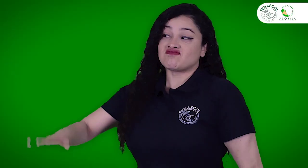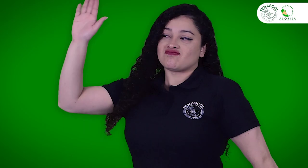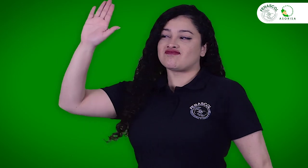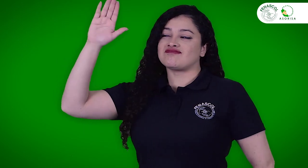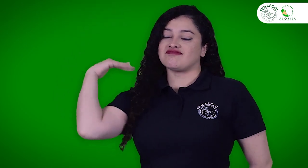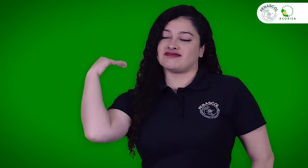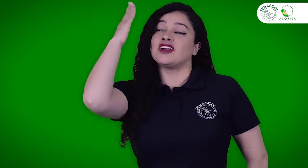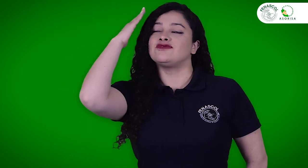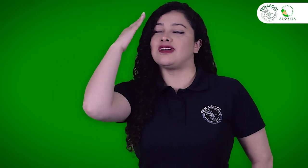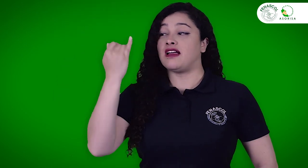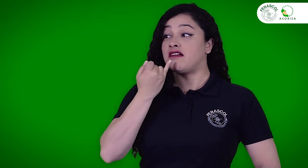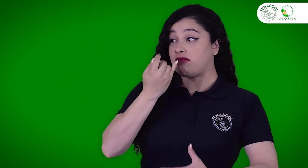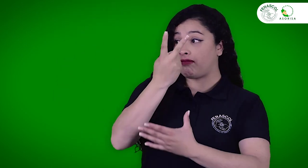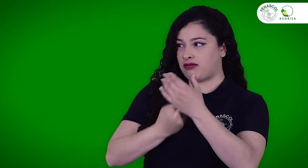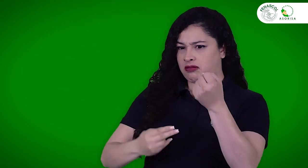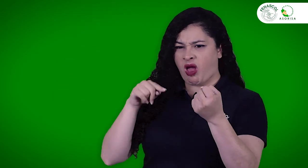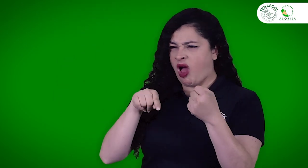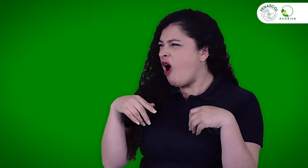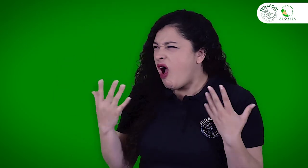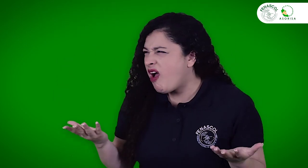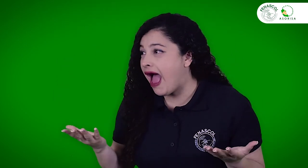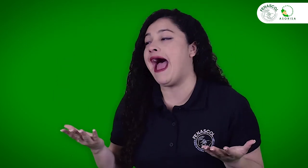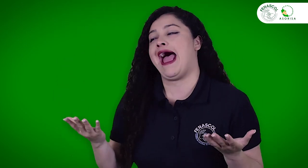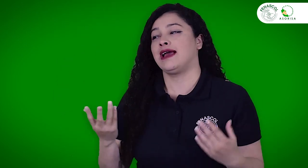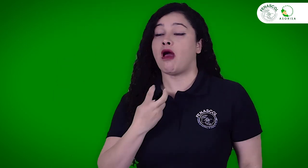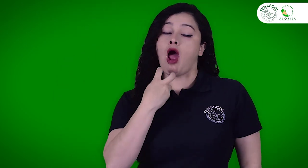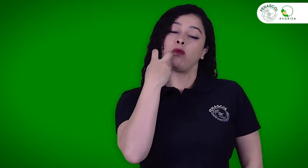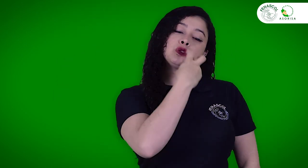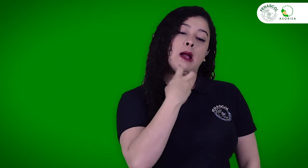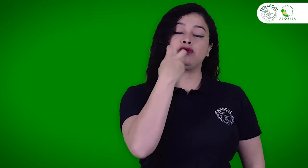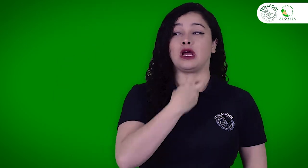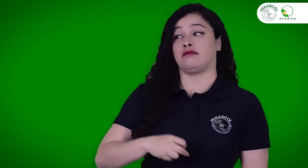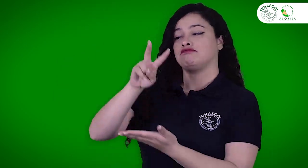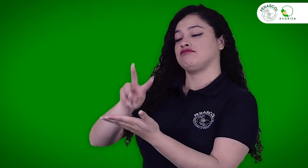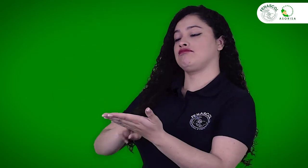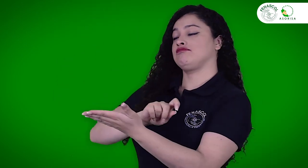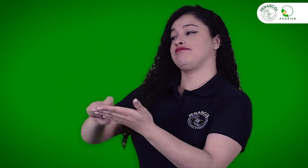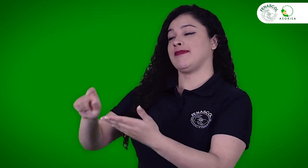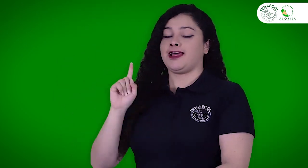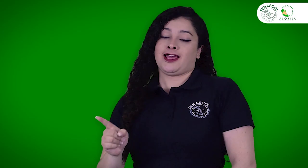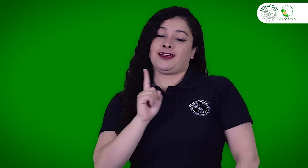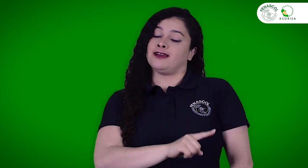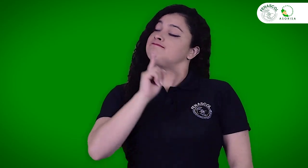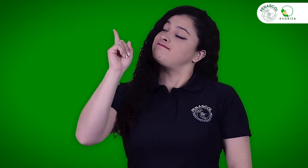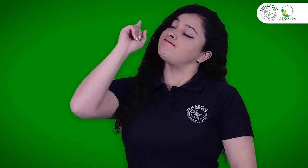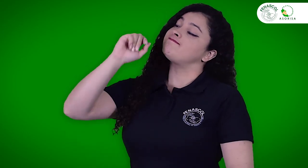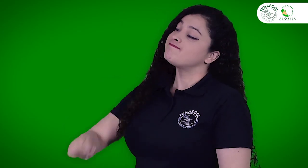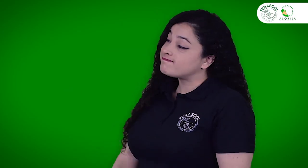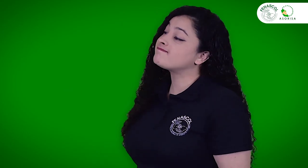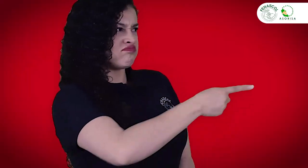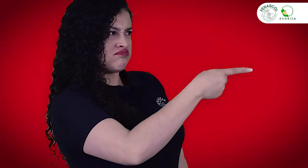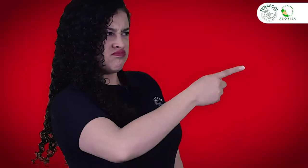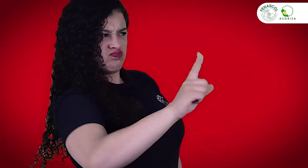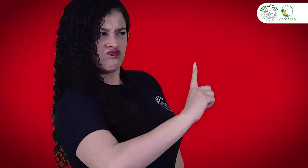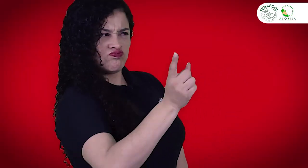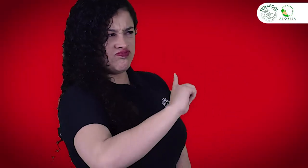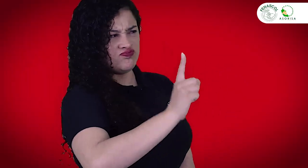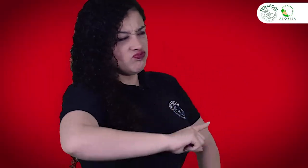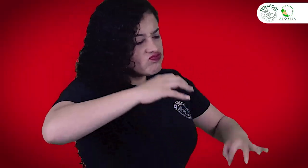yo sé bilingüismo es saber o realizar y leer y escribir eso no es